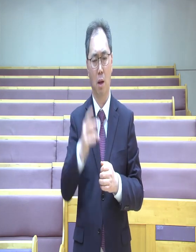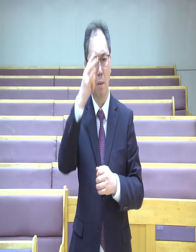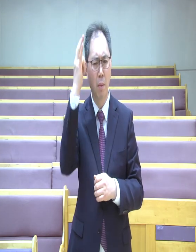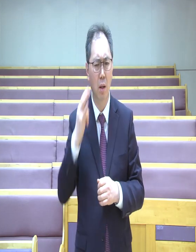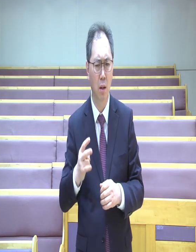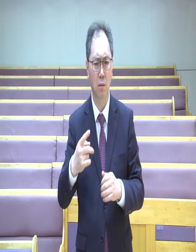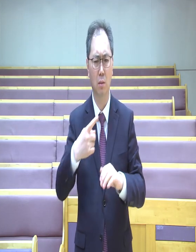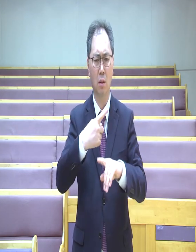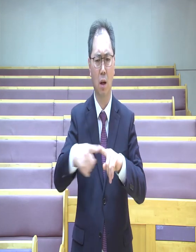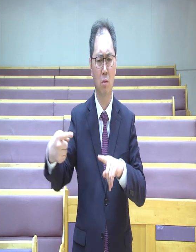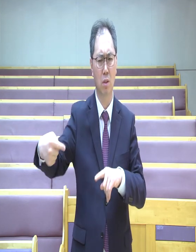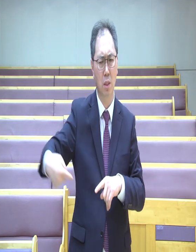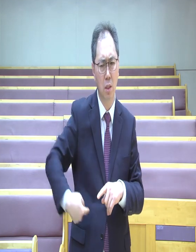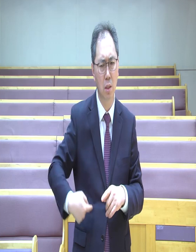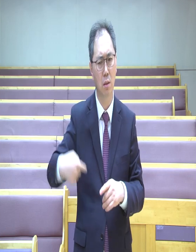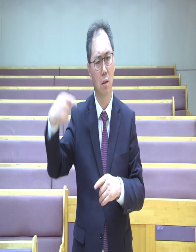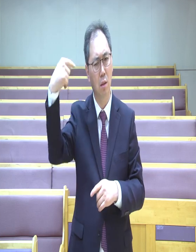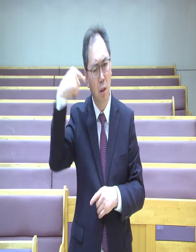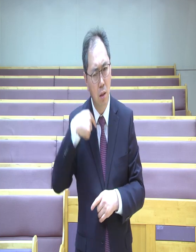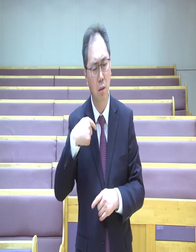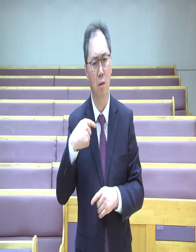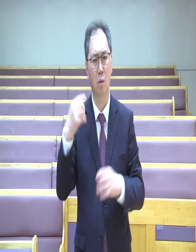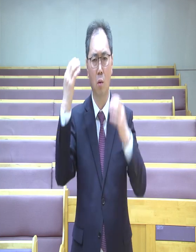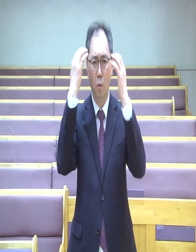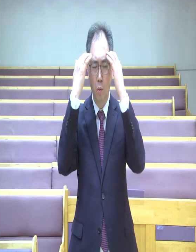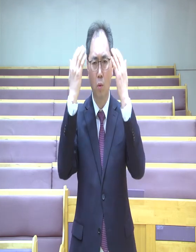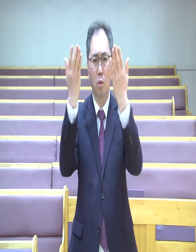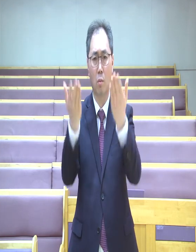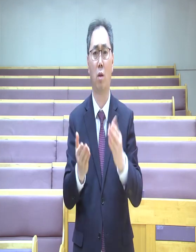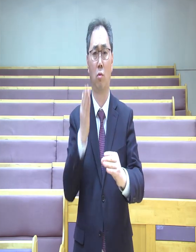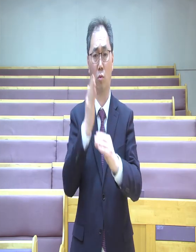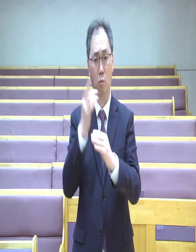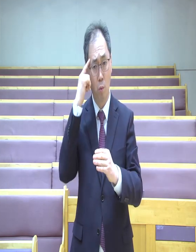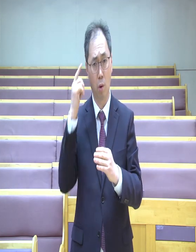고통을 느끼며 서 있는 마리아, 어머니 마리아에게